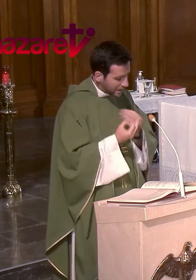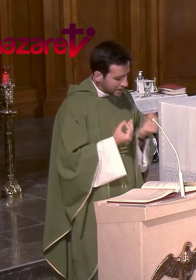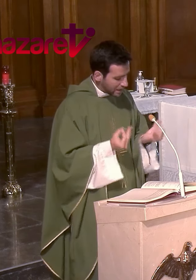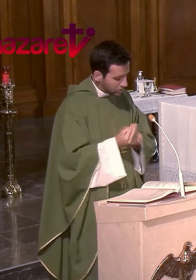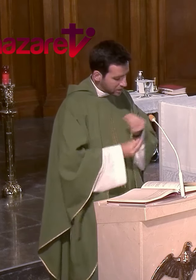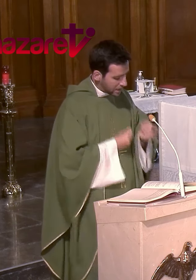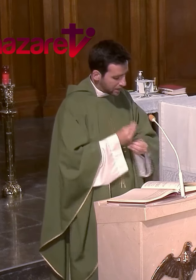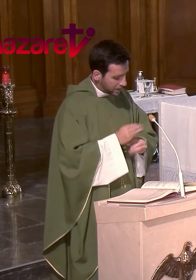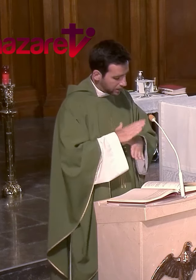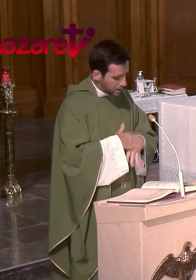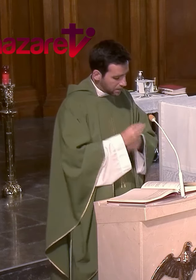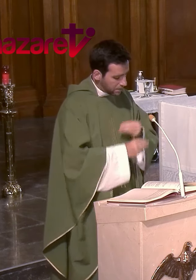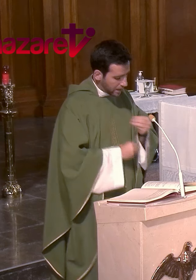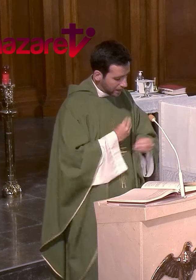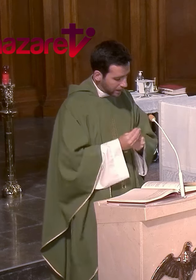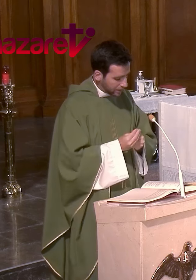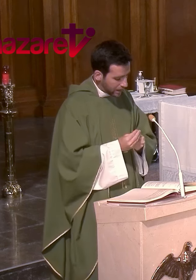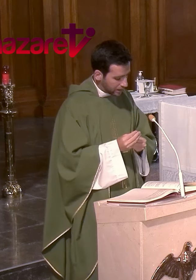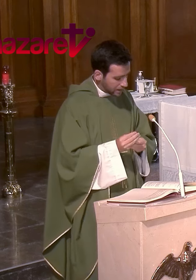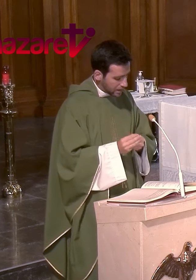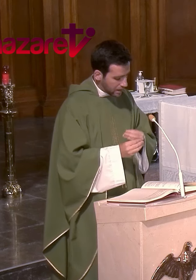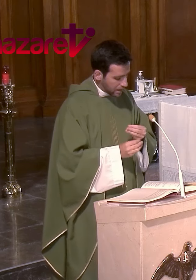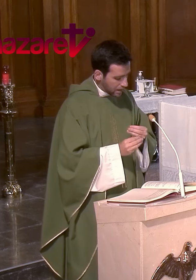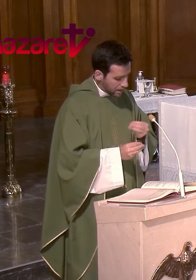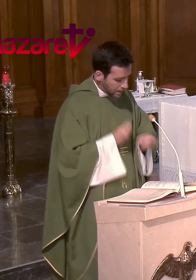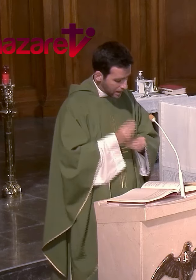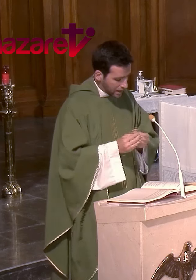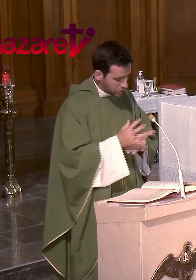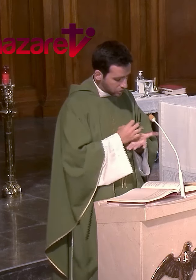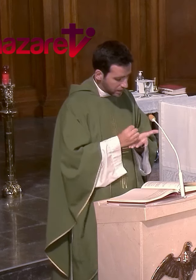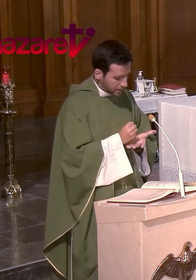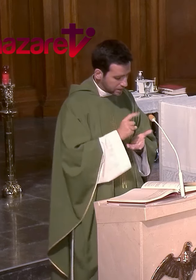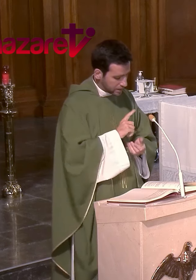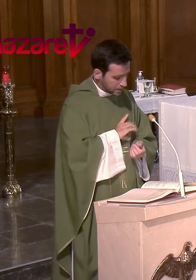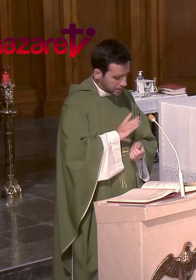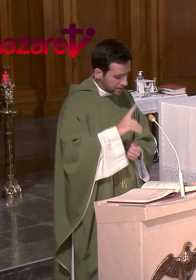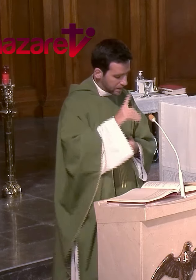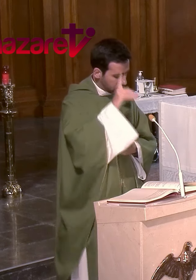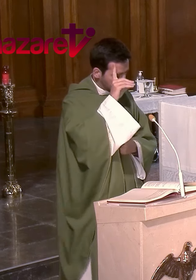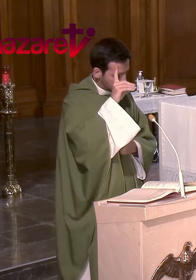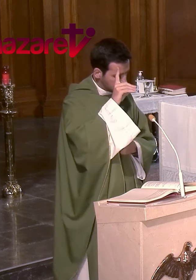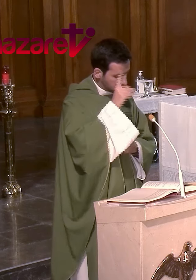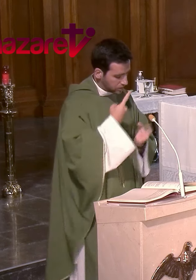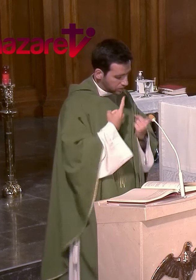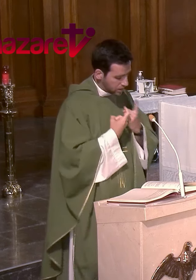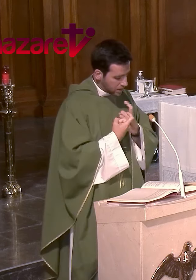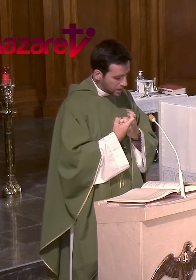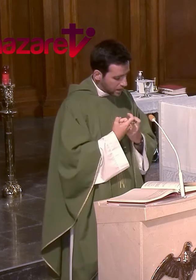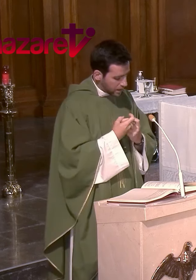¿y qué tenemos que hacer para realizar las obras de Dios?